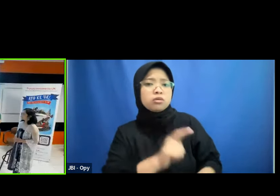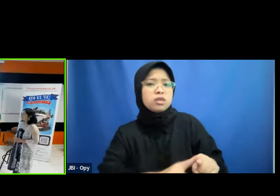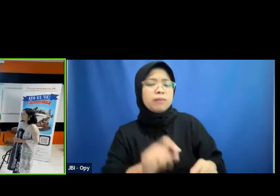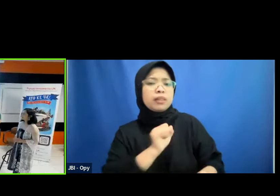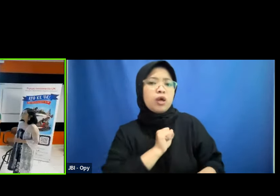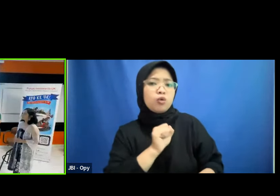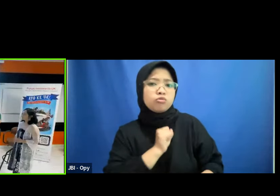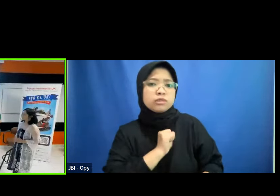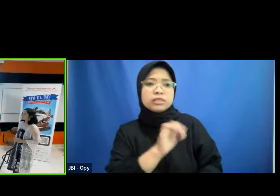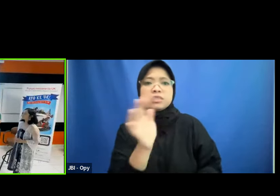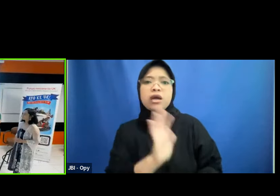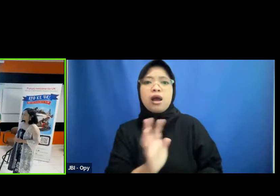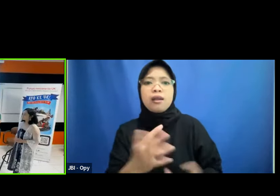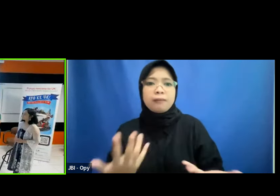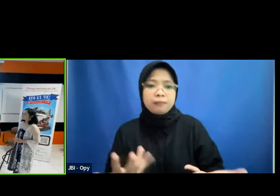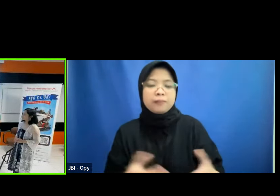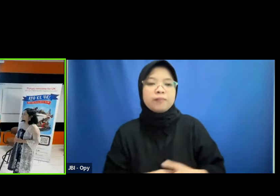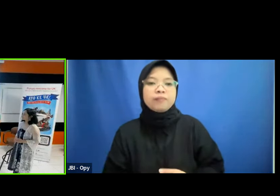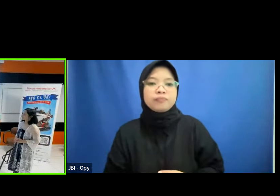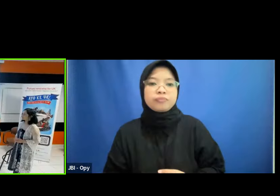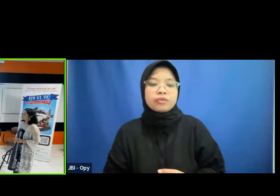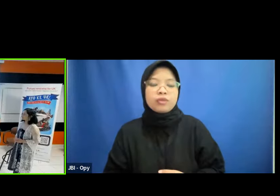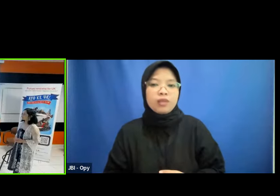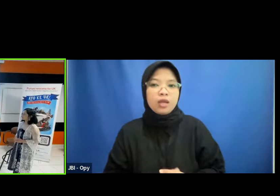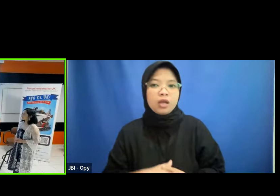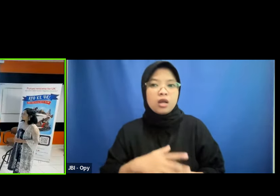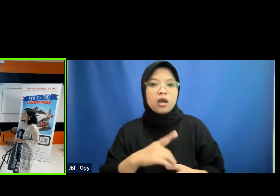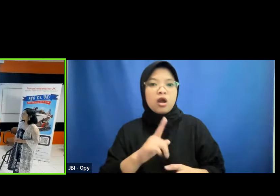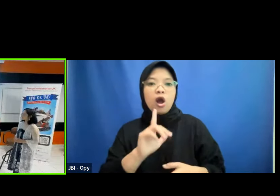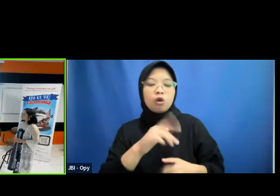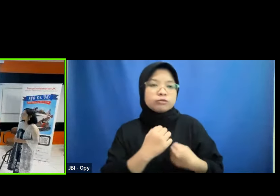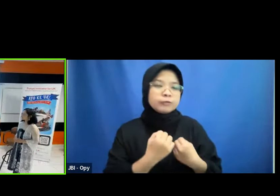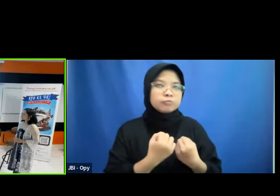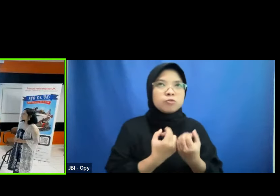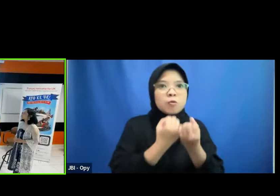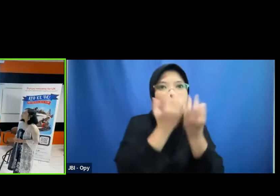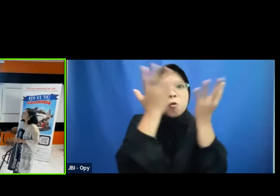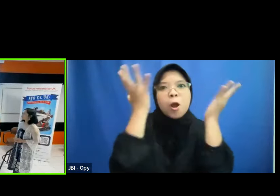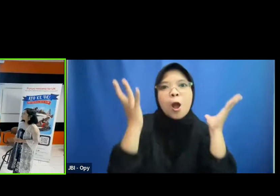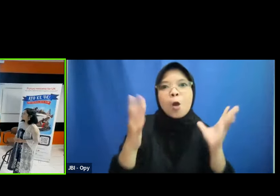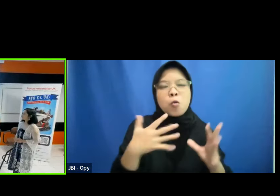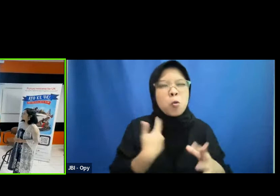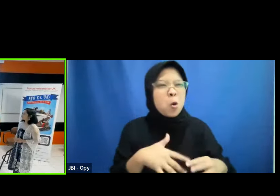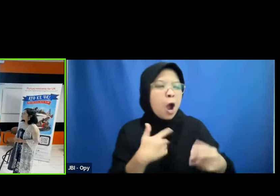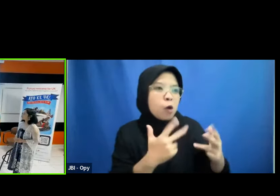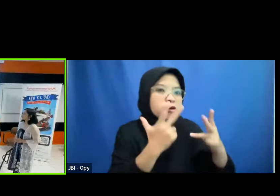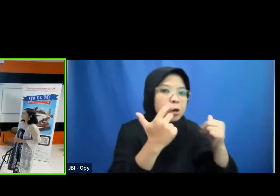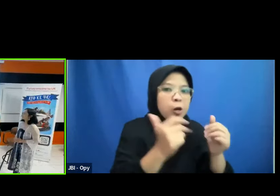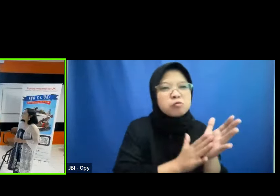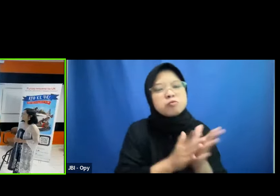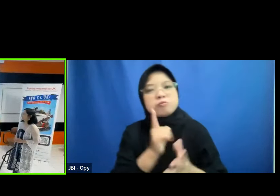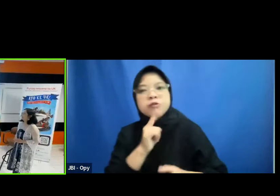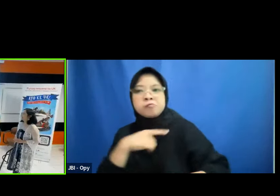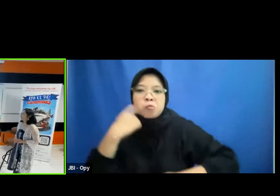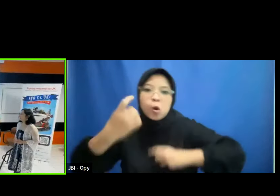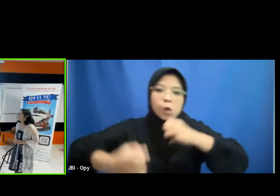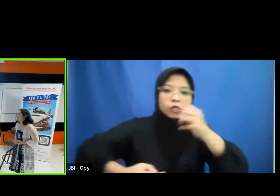takut ya ya e tidak harus berbunga-bunga tidak harus Wah keren banget kayak